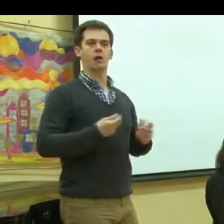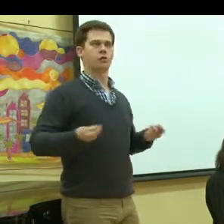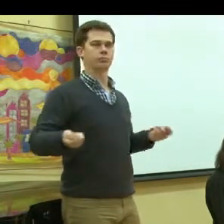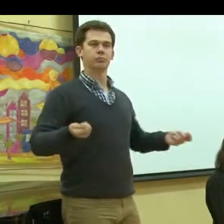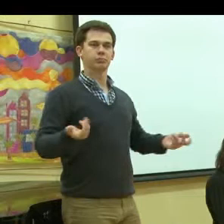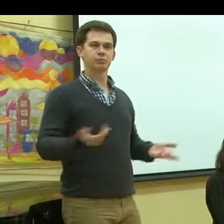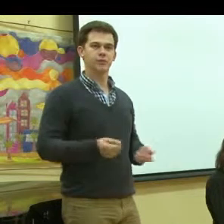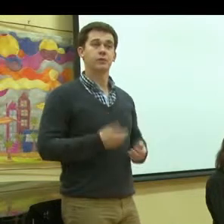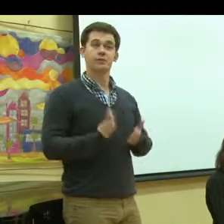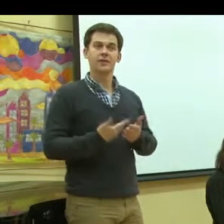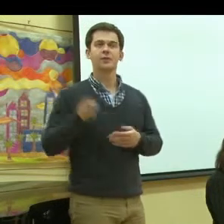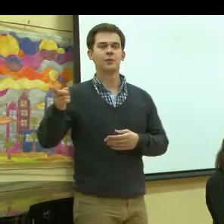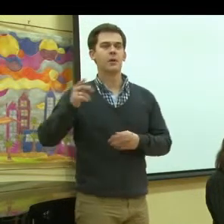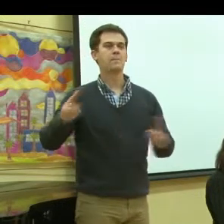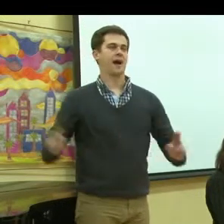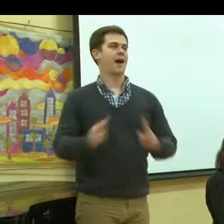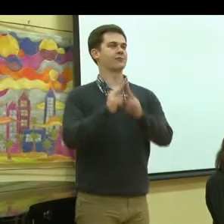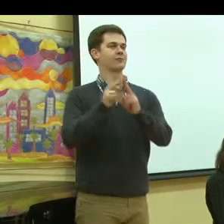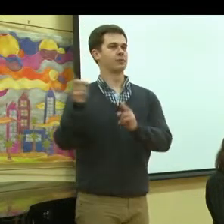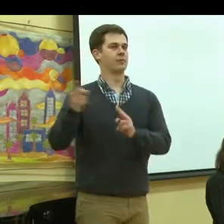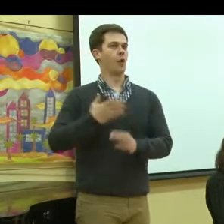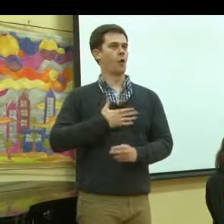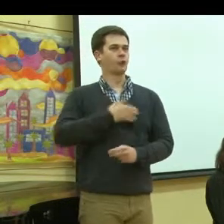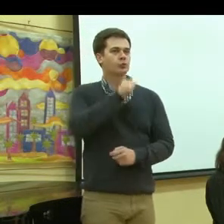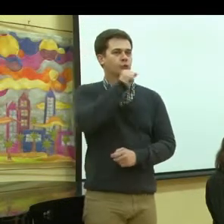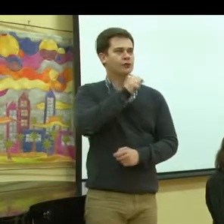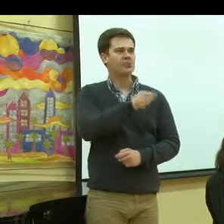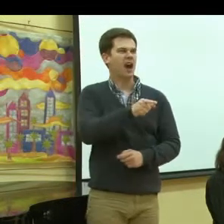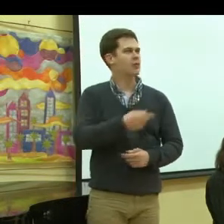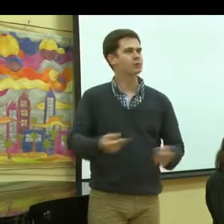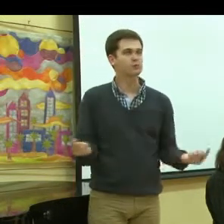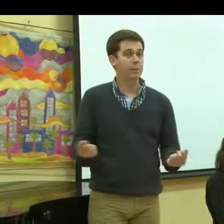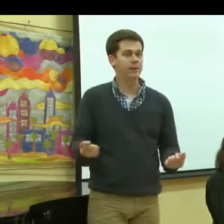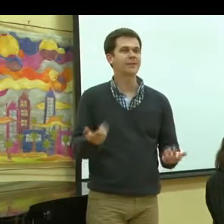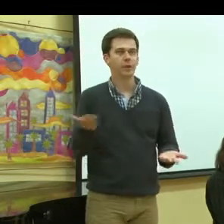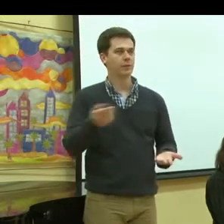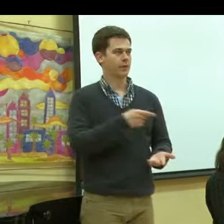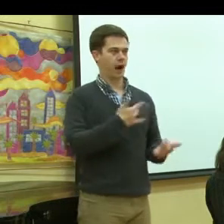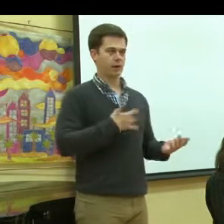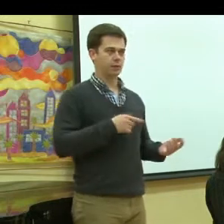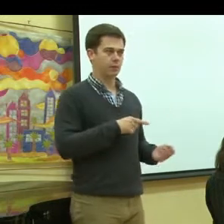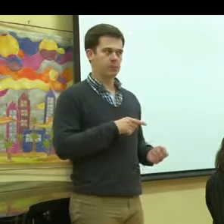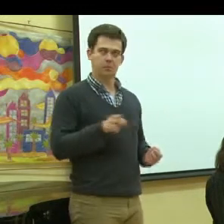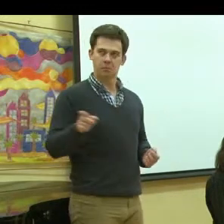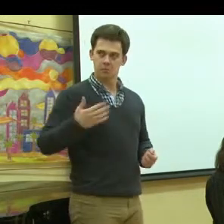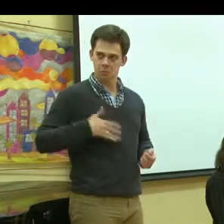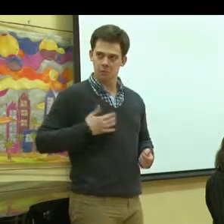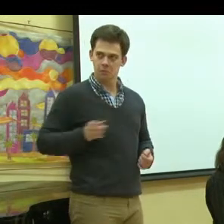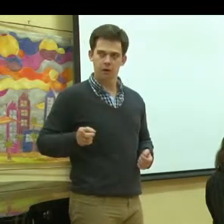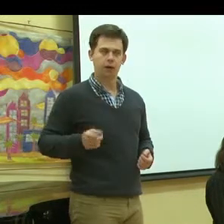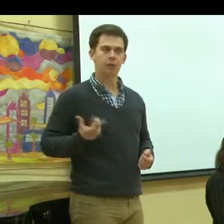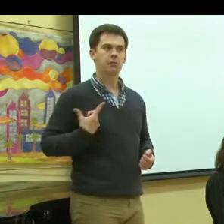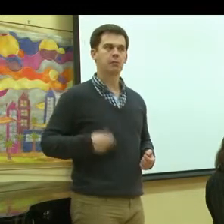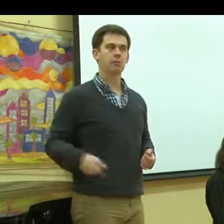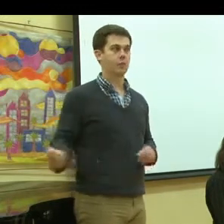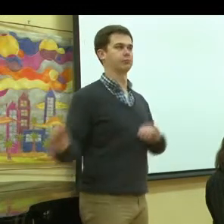jakby zaakceptowane też przez tą klasę wyższą Argentyny. Y ahí es cuando se estiliza tango y empieza a ser una danza un poco más... me